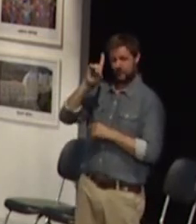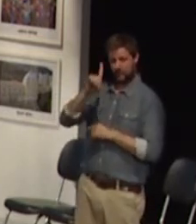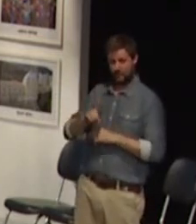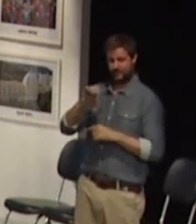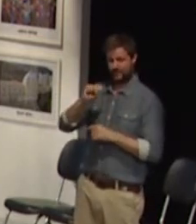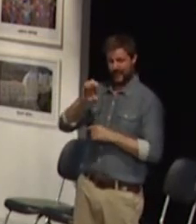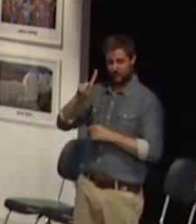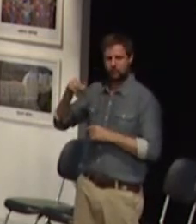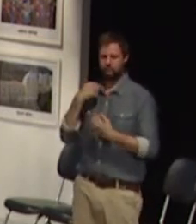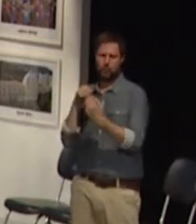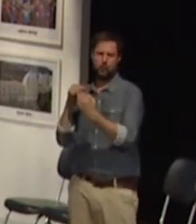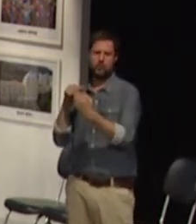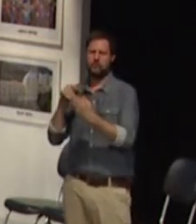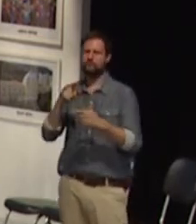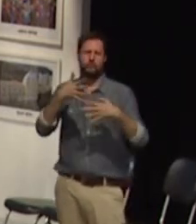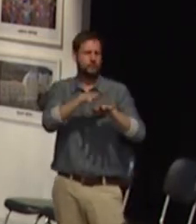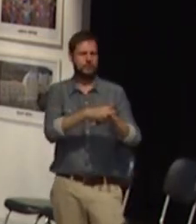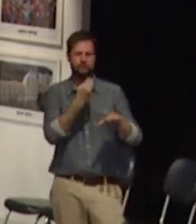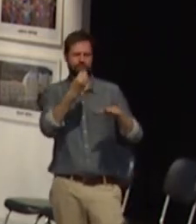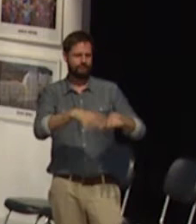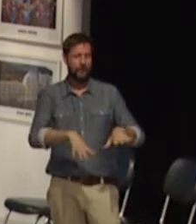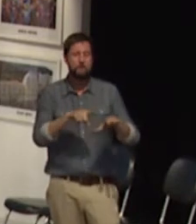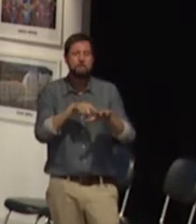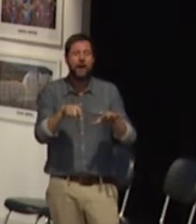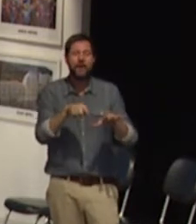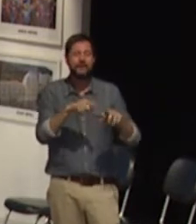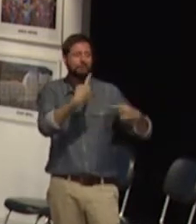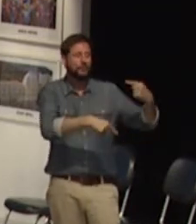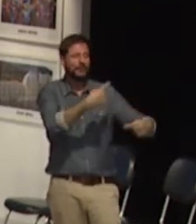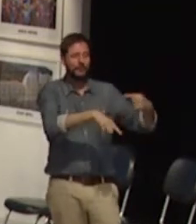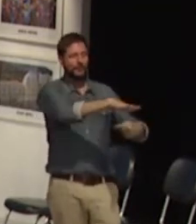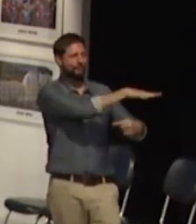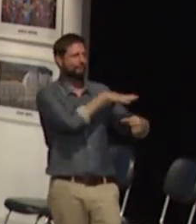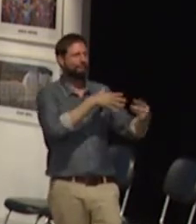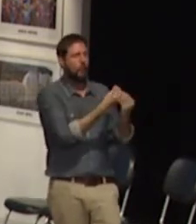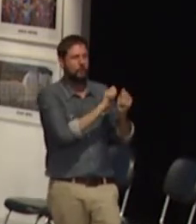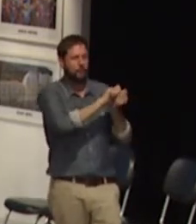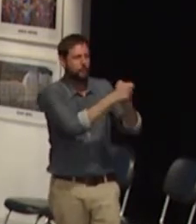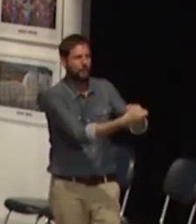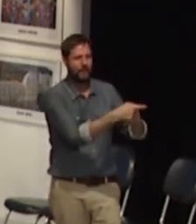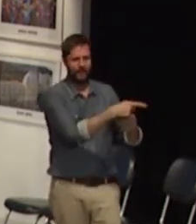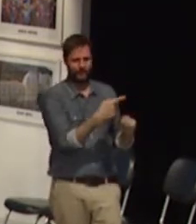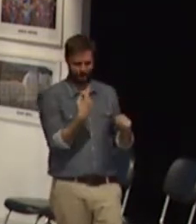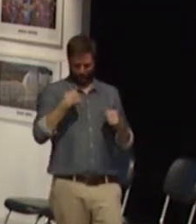a nossa colocação. E ela, como diretora da CECADI, percebeu que isso era um prejuízo para os surdos através do que